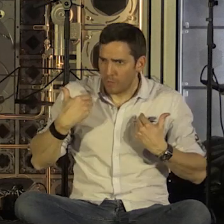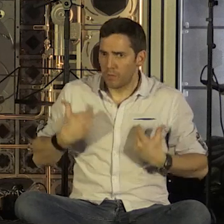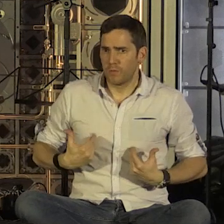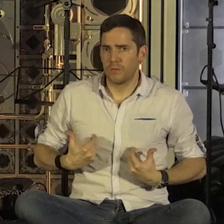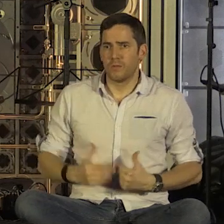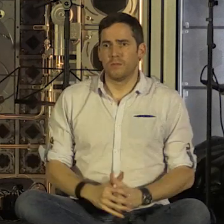se souvient de